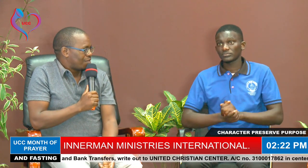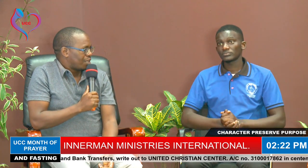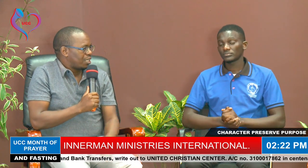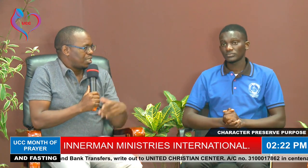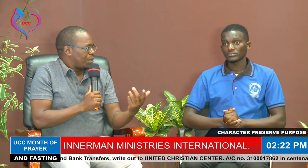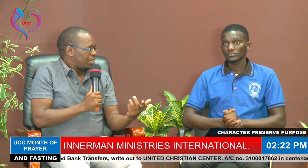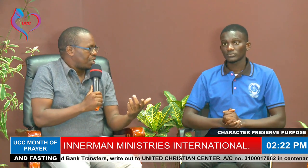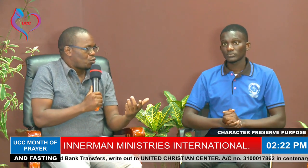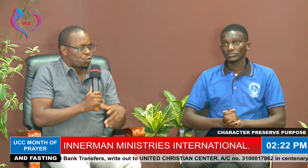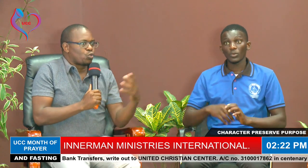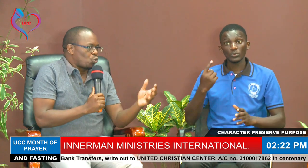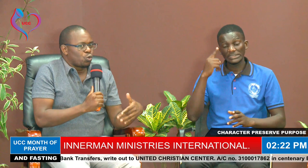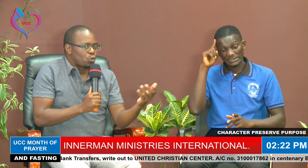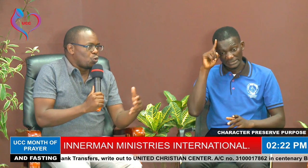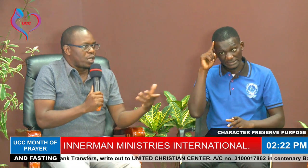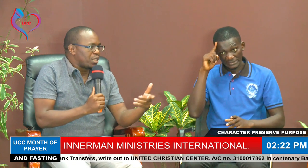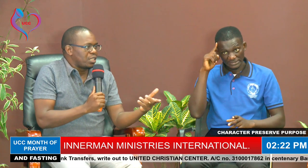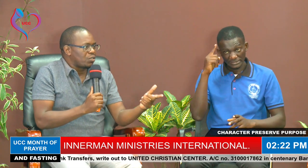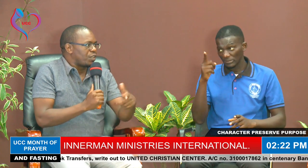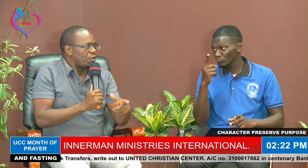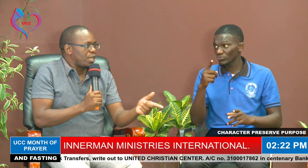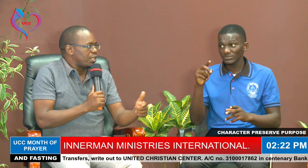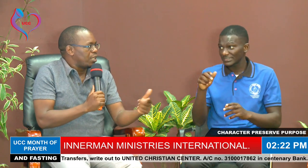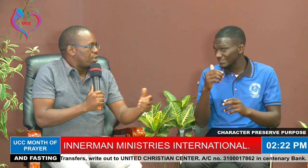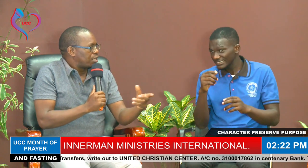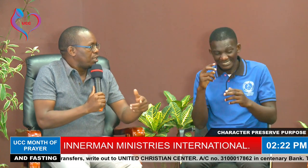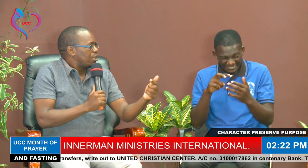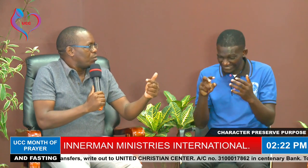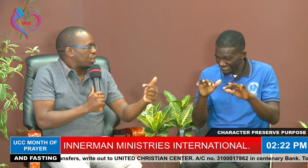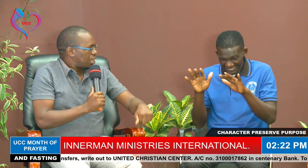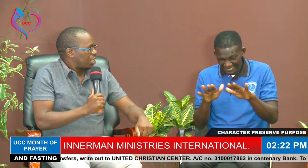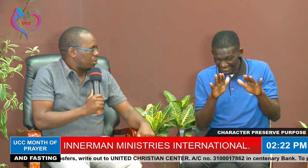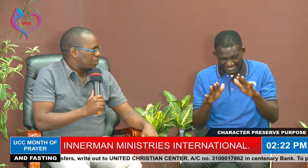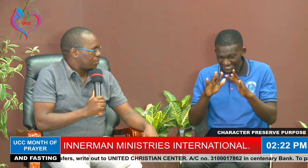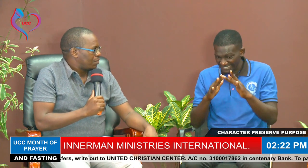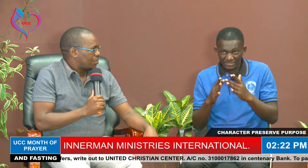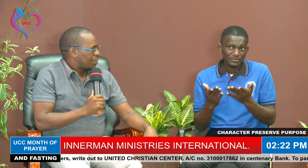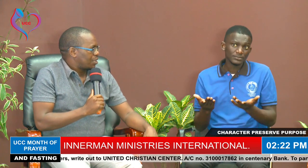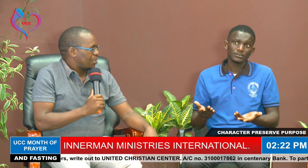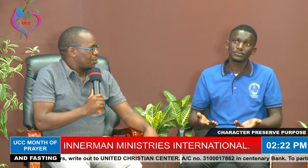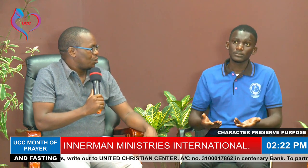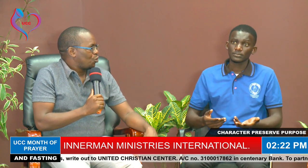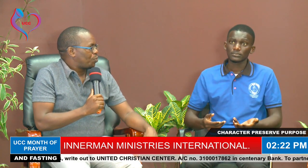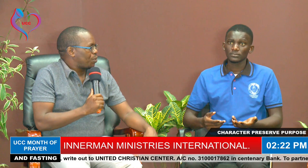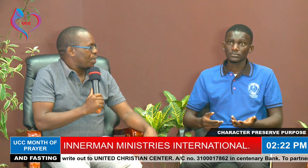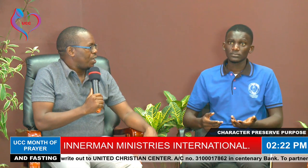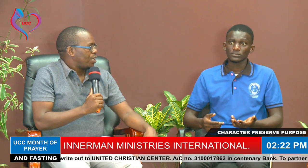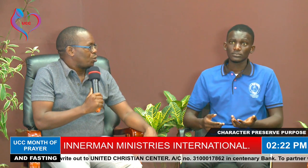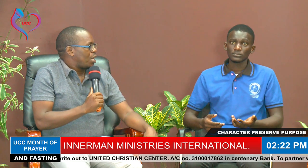I just imagine nga tuduka emisinde tufune online ki mu kiseera kino. You don't prepare